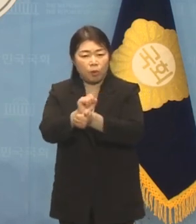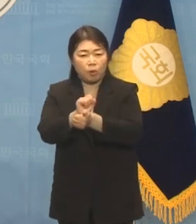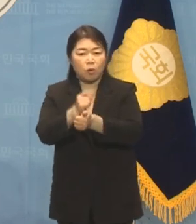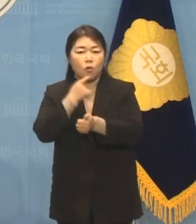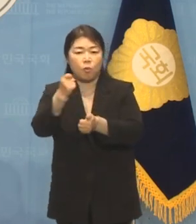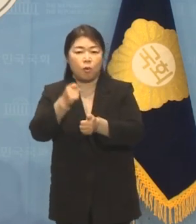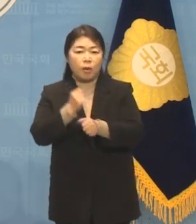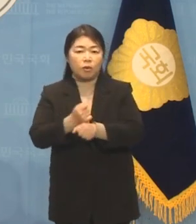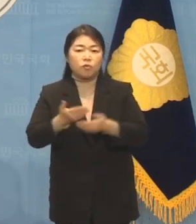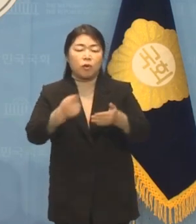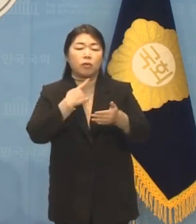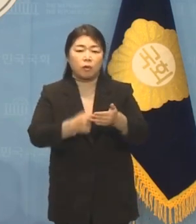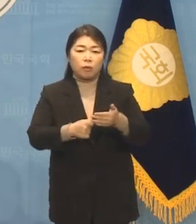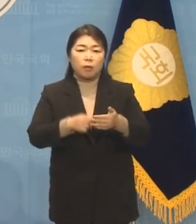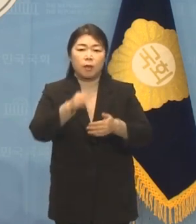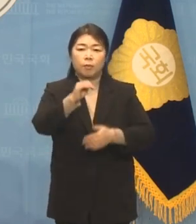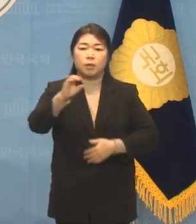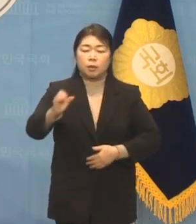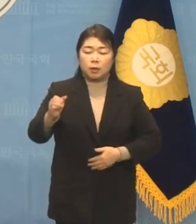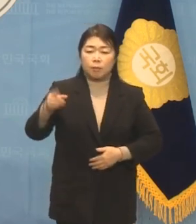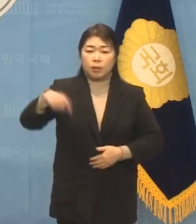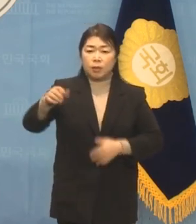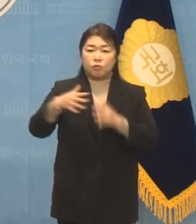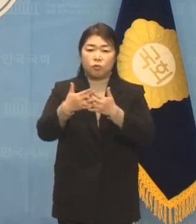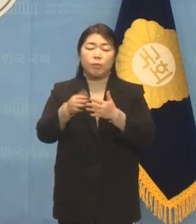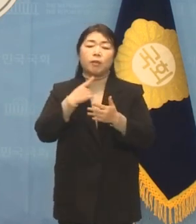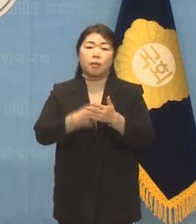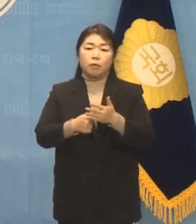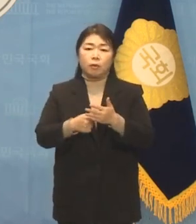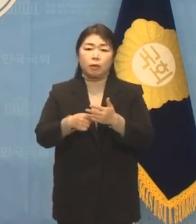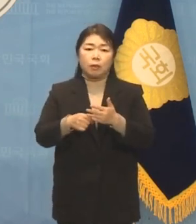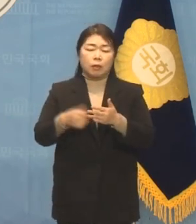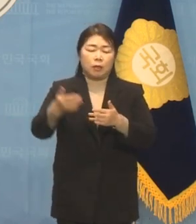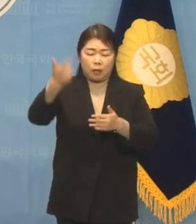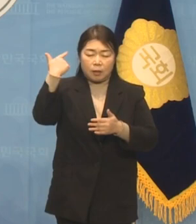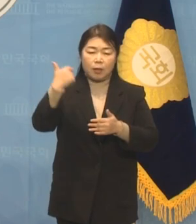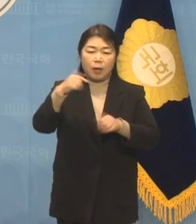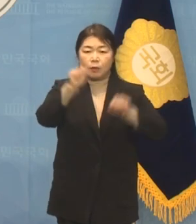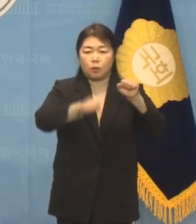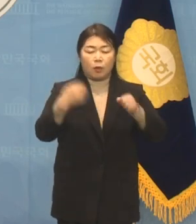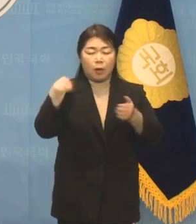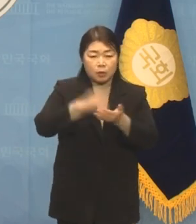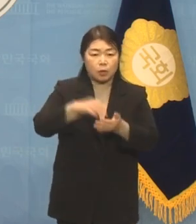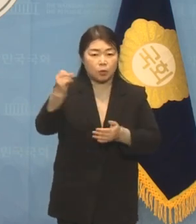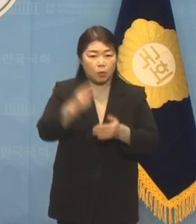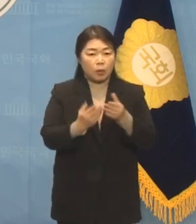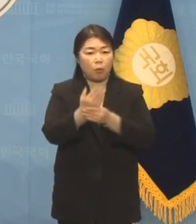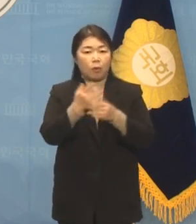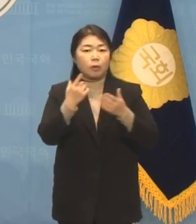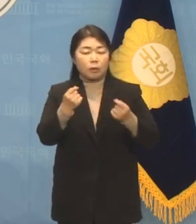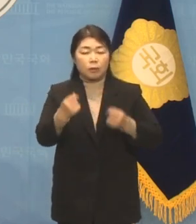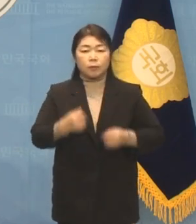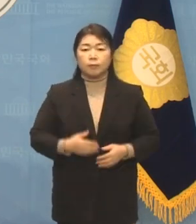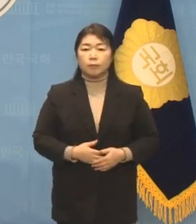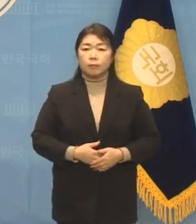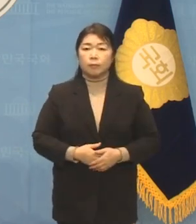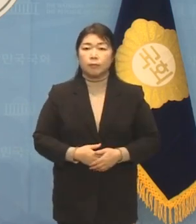공포를 자극했던 MBC PD 수첩이 저지른 광우병 파동을 연상케 하는 대목이었습니다.